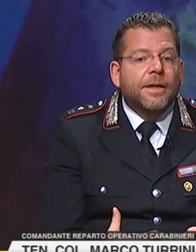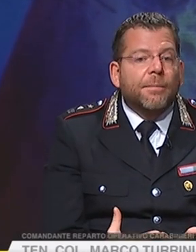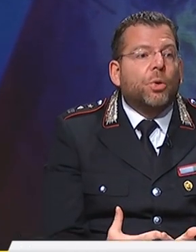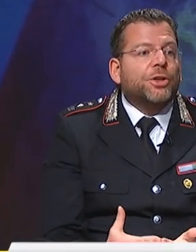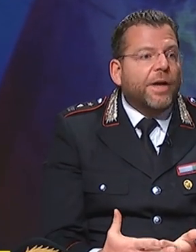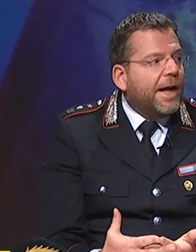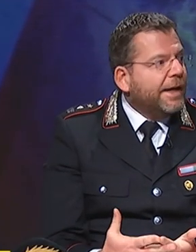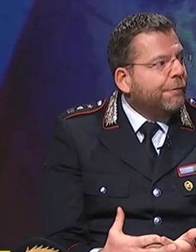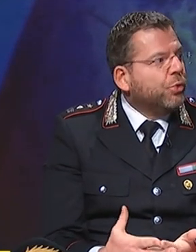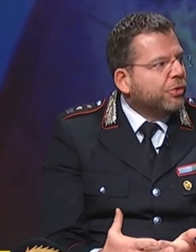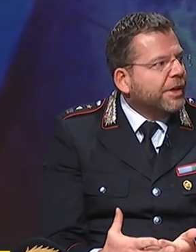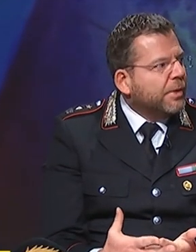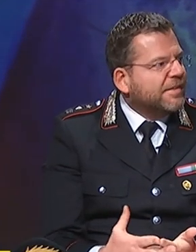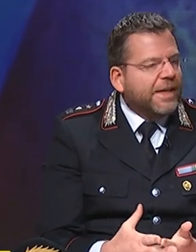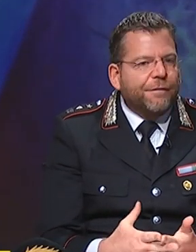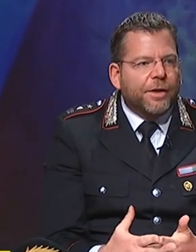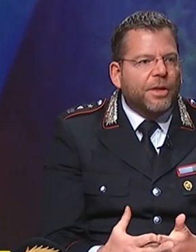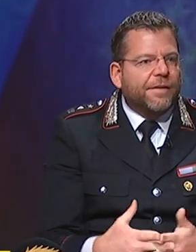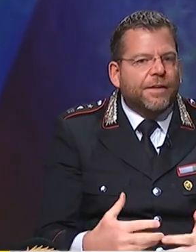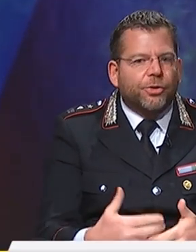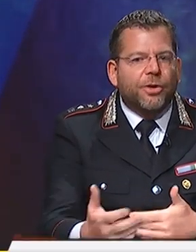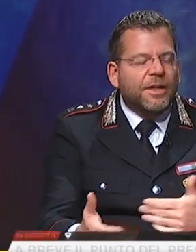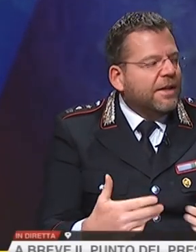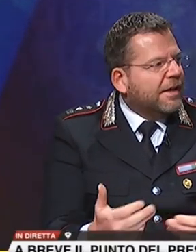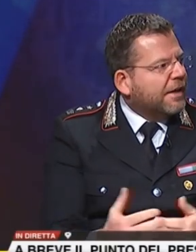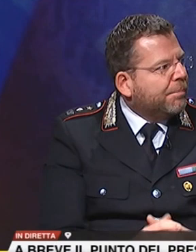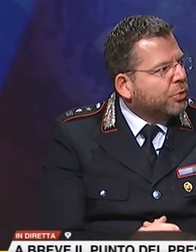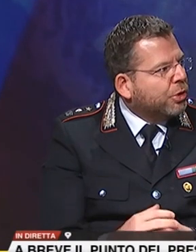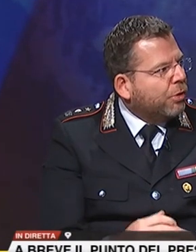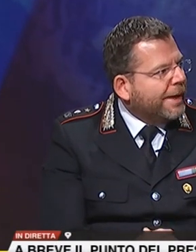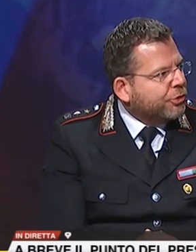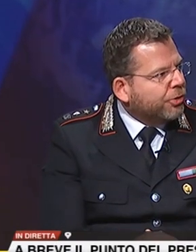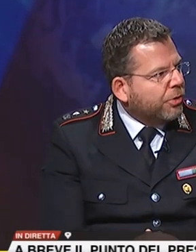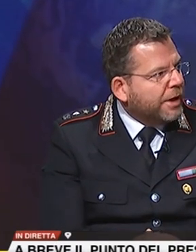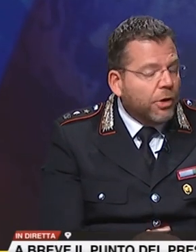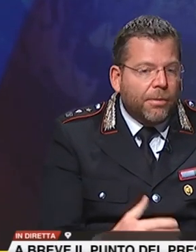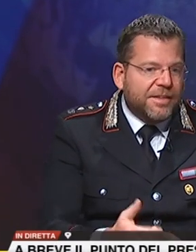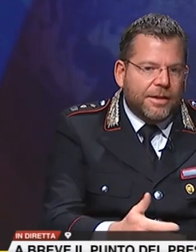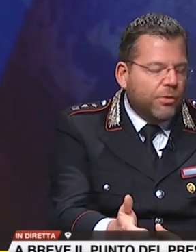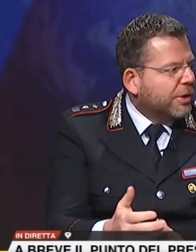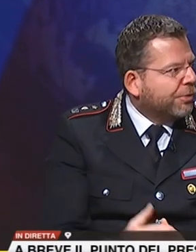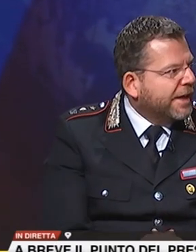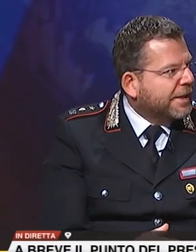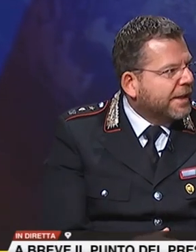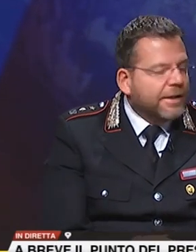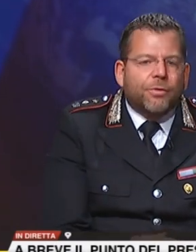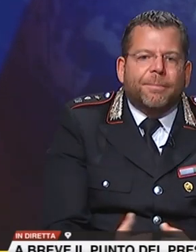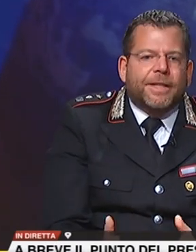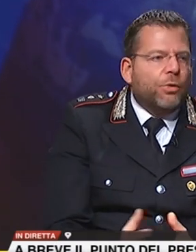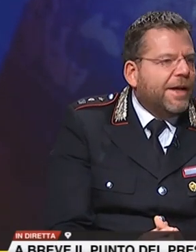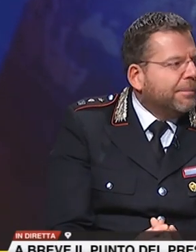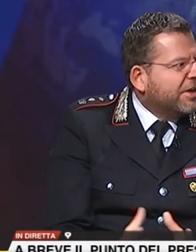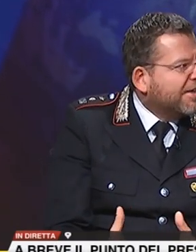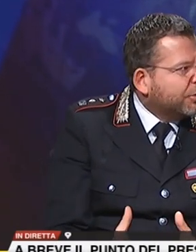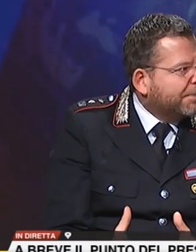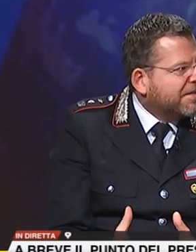di monitorare i flussi questi che avvengono attraverso appunto il commercio, l'e-commerce, il commercio via internet, che ovviamente